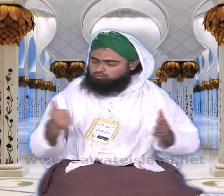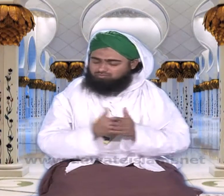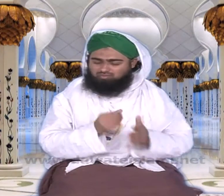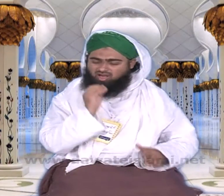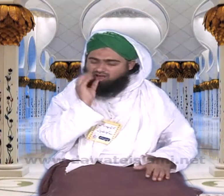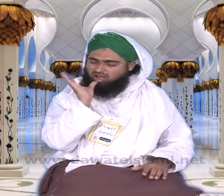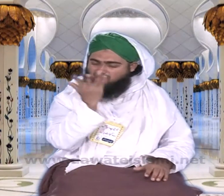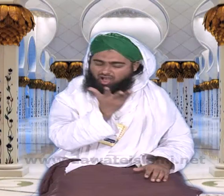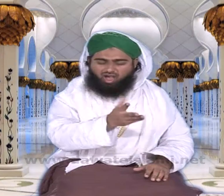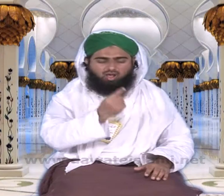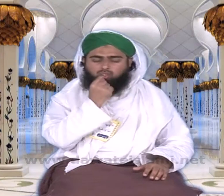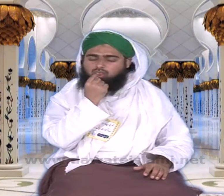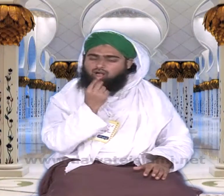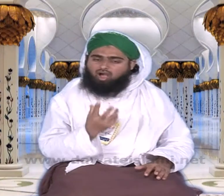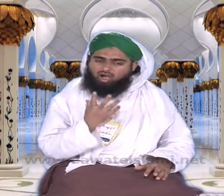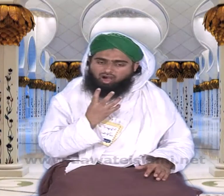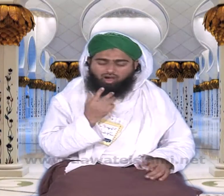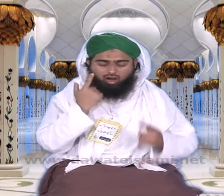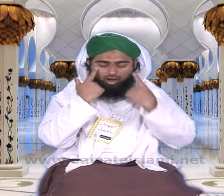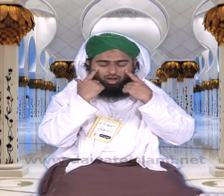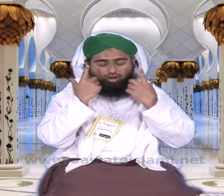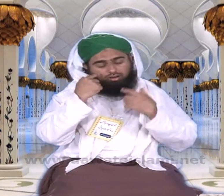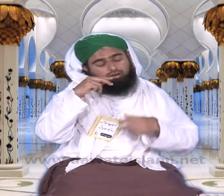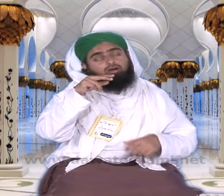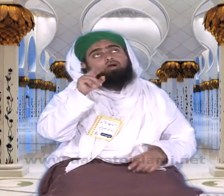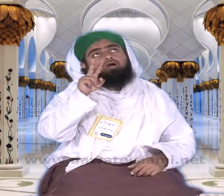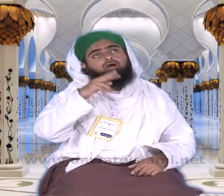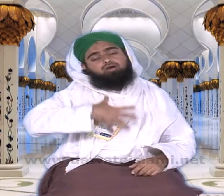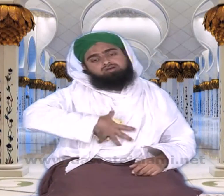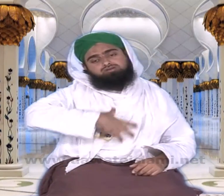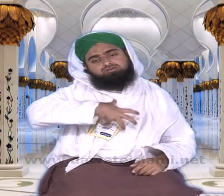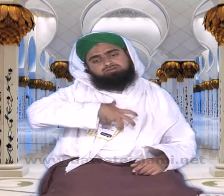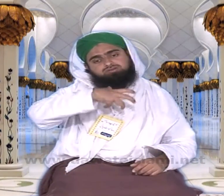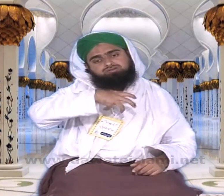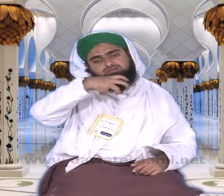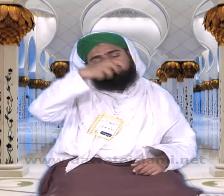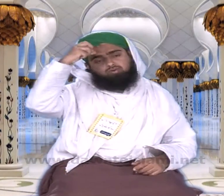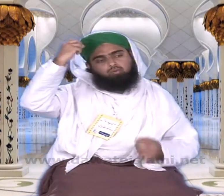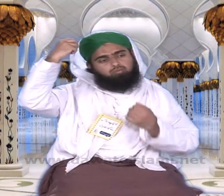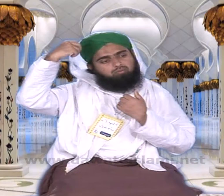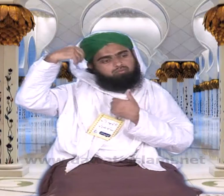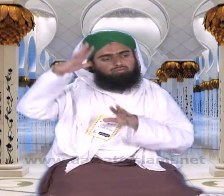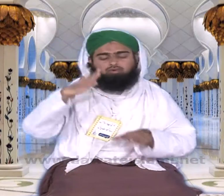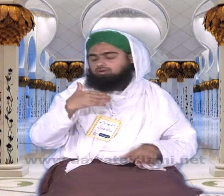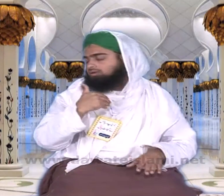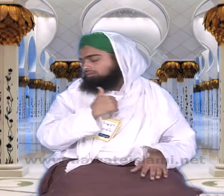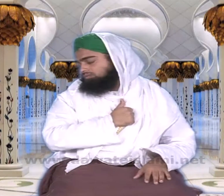آواز اب نہیں نکلتی ارے اس کی آنکھیں چھت سے تنگ گئی اور دیکھتے ہی دیکھتے دم پھوڑ دیا